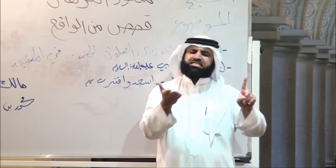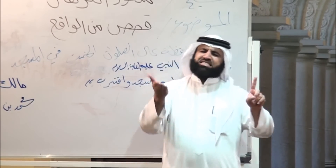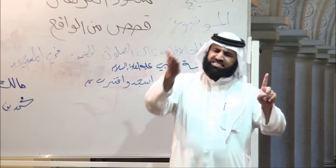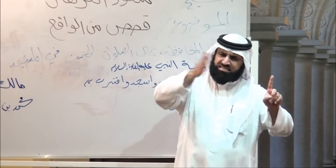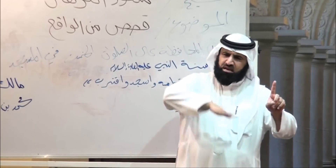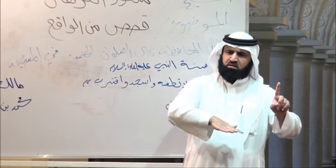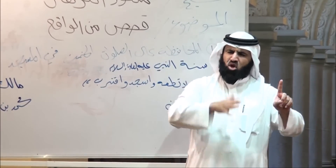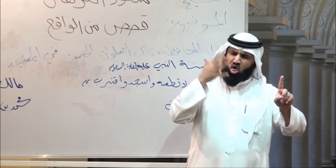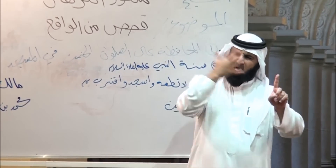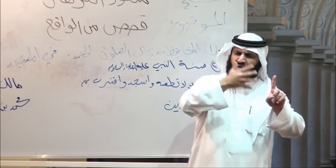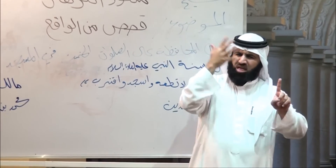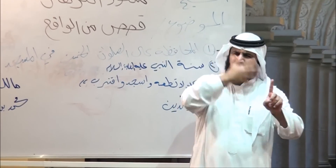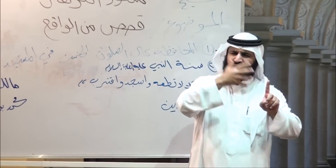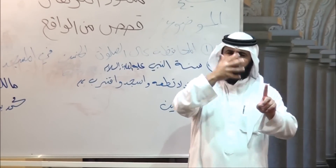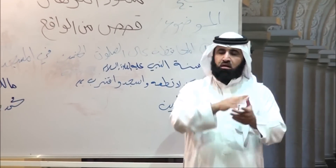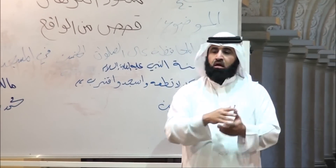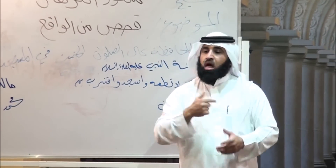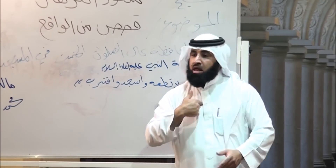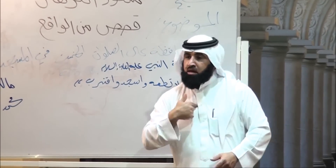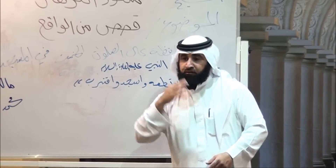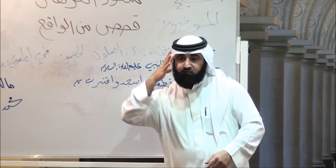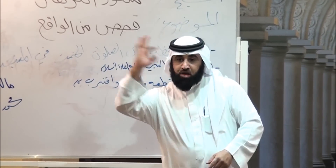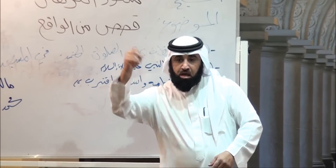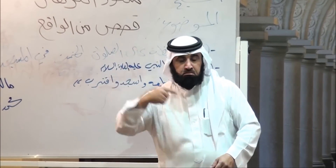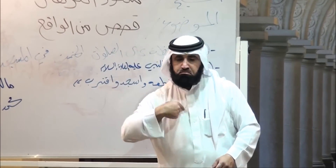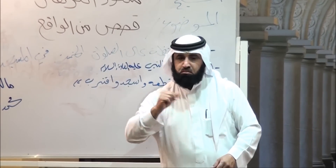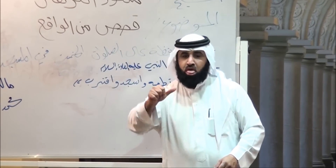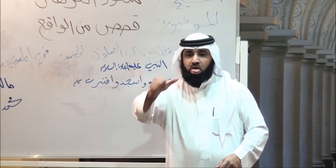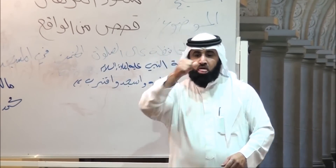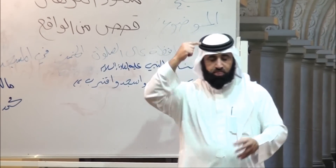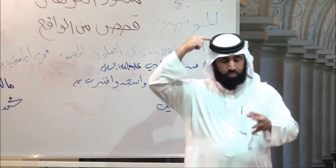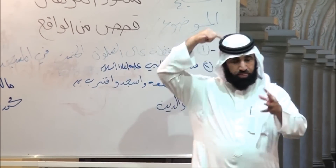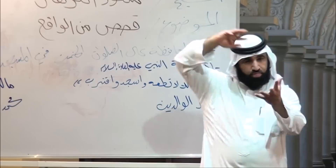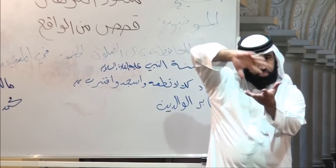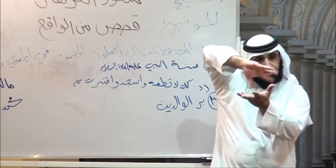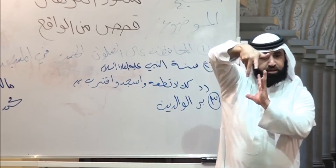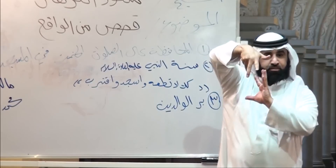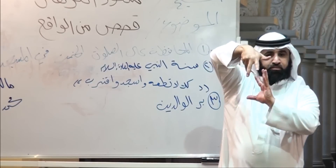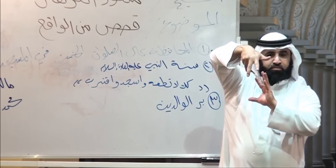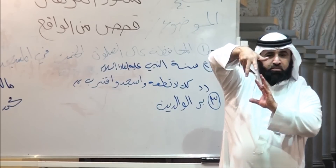وأنا سكران لا أعي ولا أعلم ما أصنع.